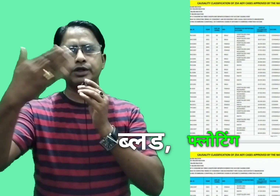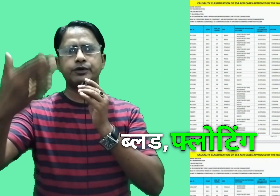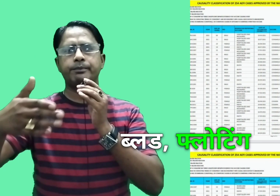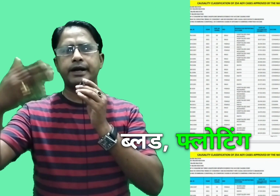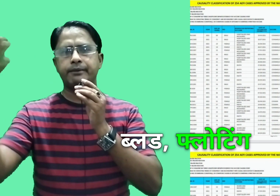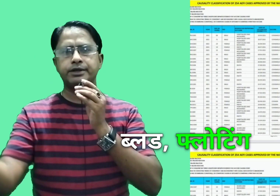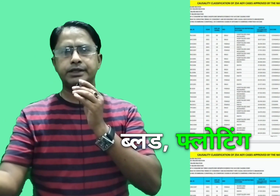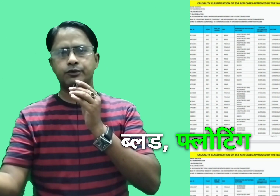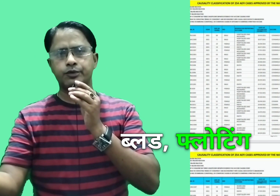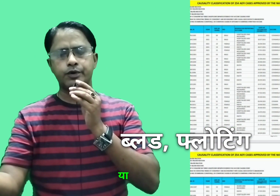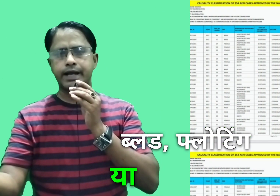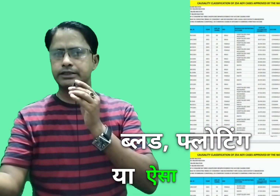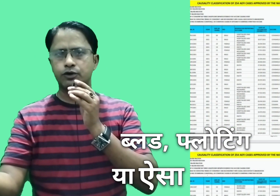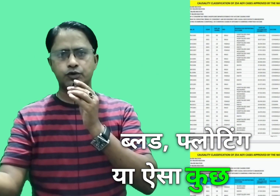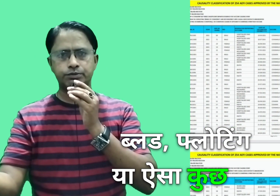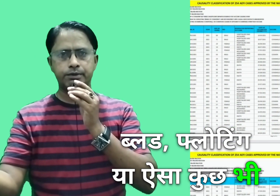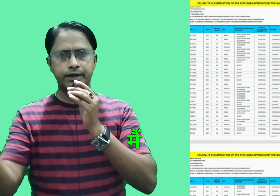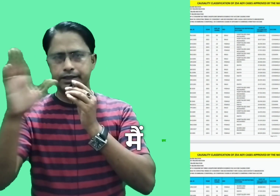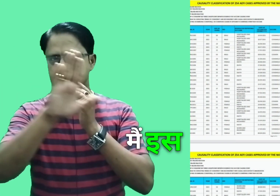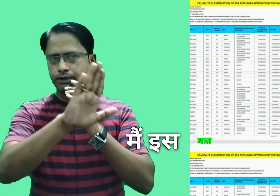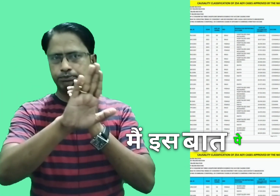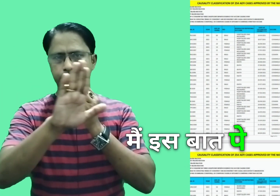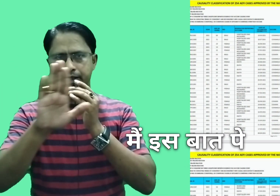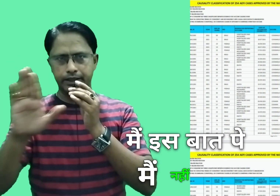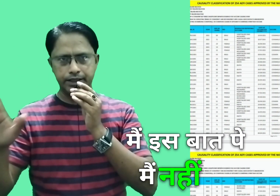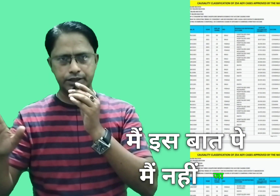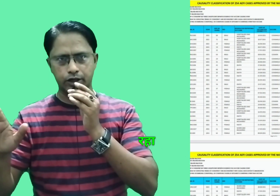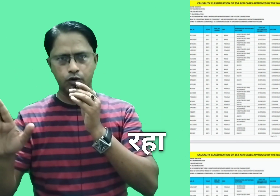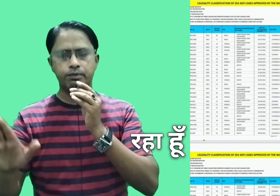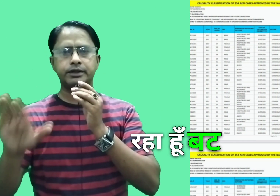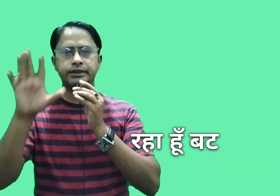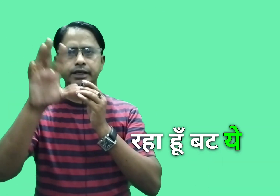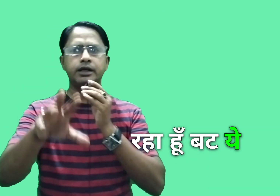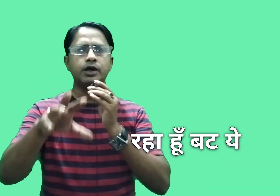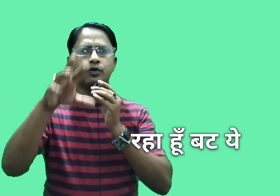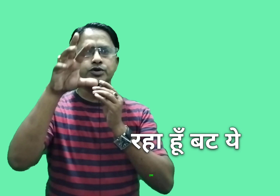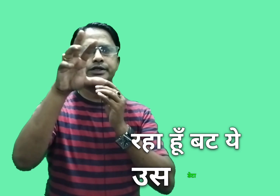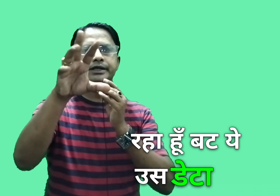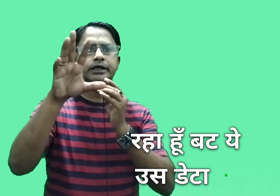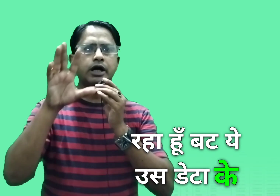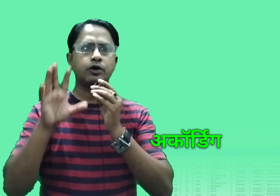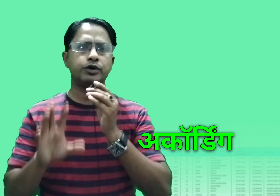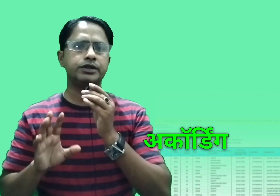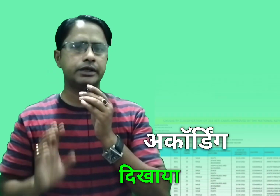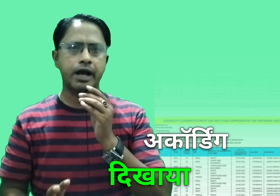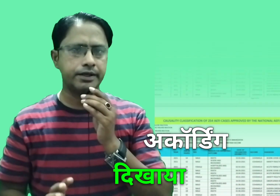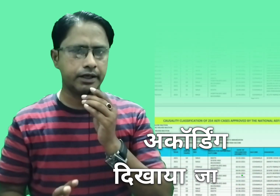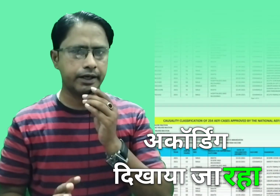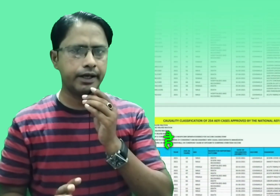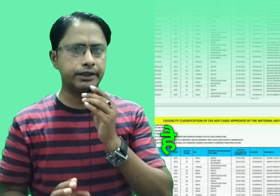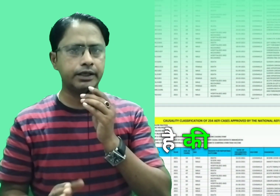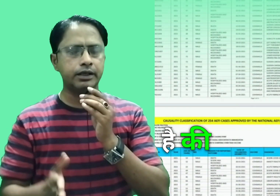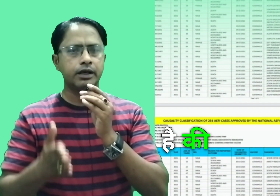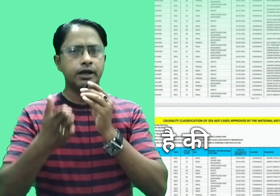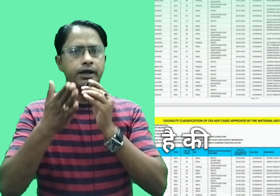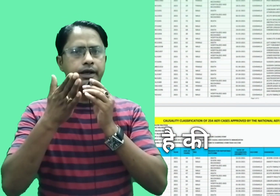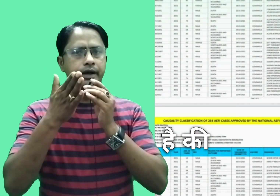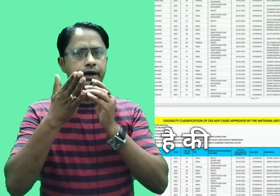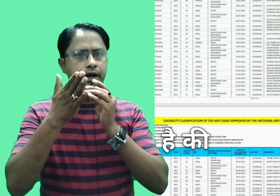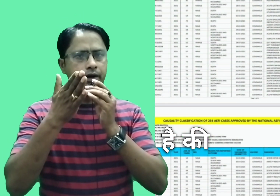ब्लड क्लॉटिंग या ब्रेन हेमरेज हुई होगी, ऐसा कुछ भी मैं इस बात पे मैं नहीं जा रहा हूँ। बट ये उस डेटा के अकॉर्डिंग दिखाया जा रहा है